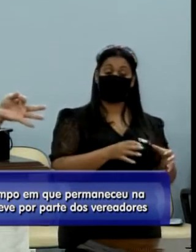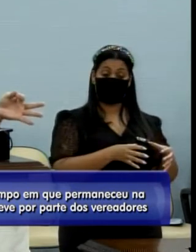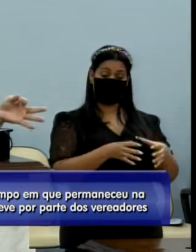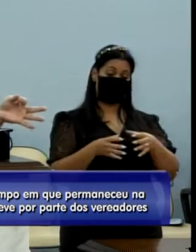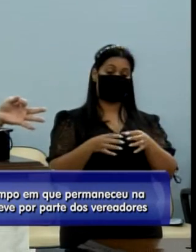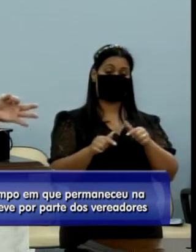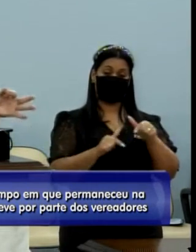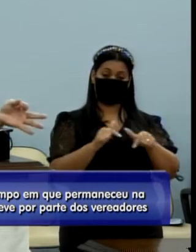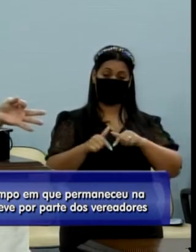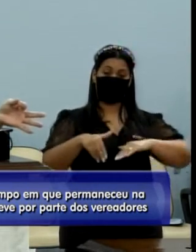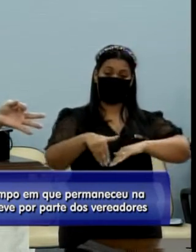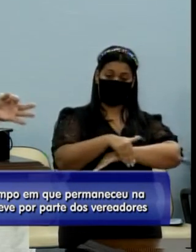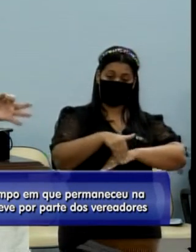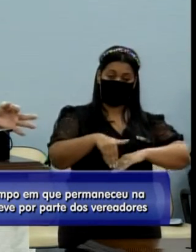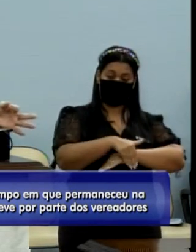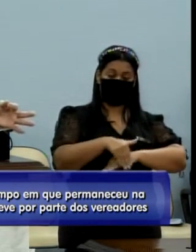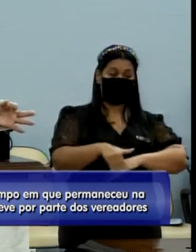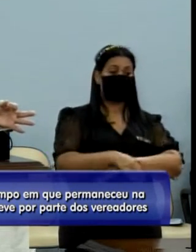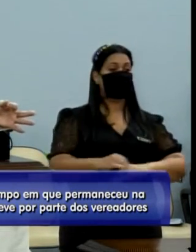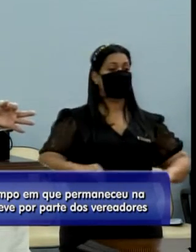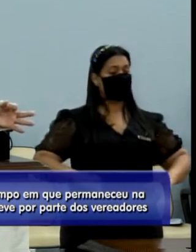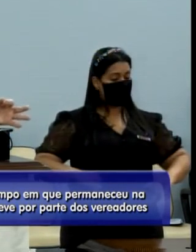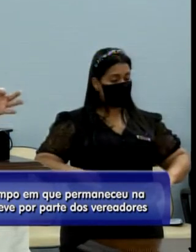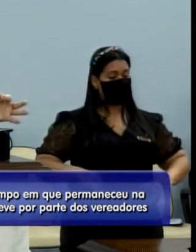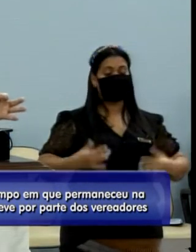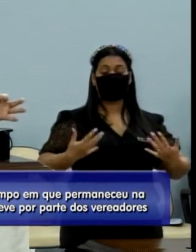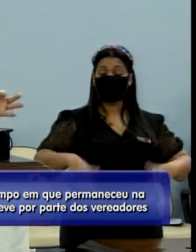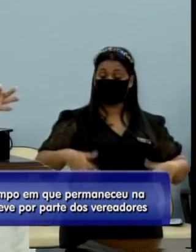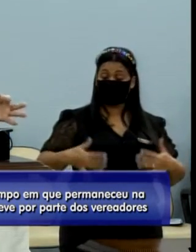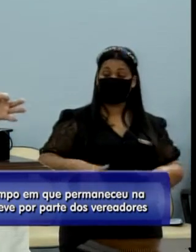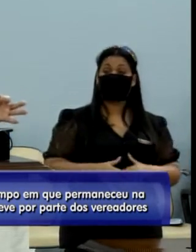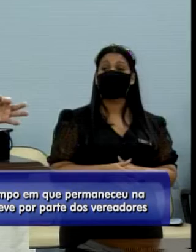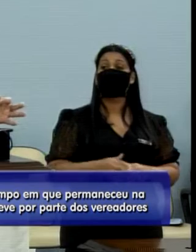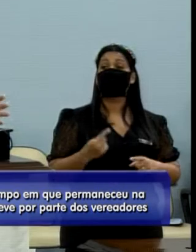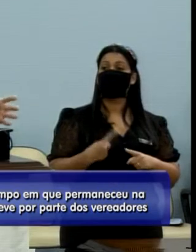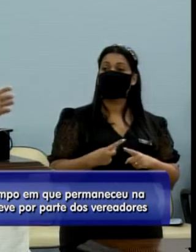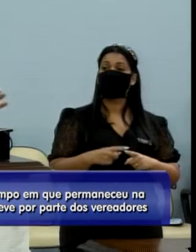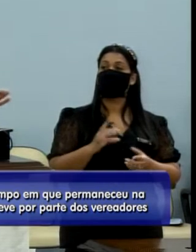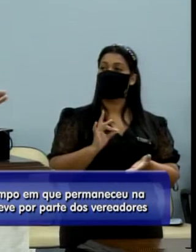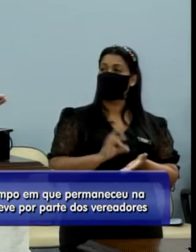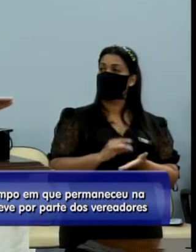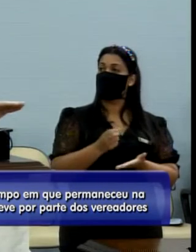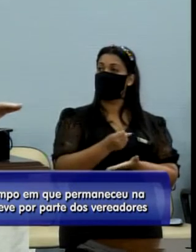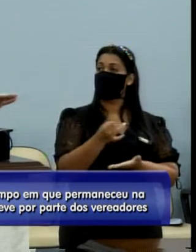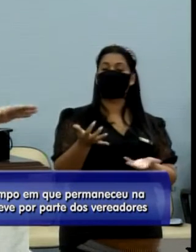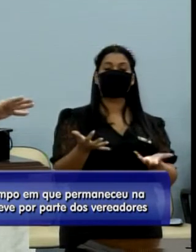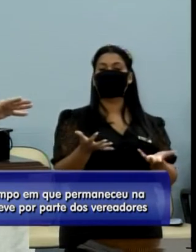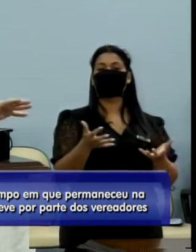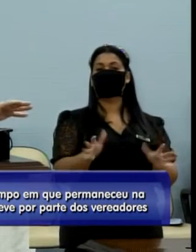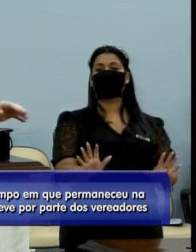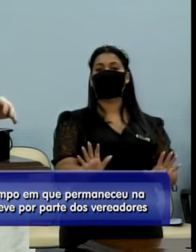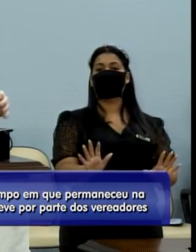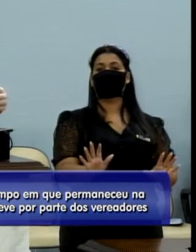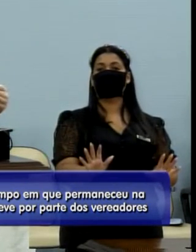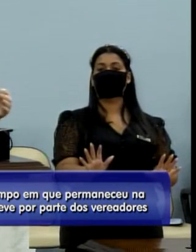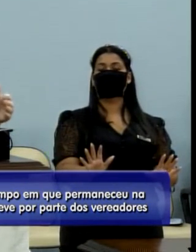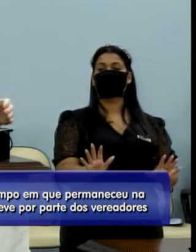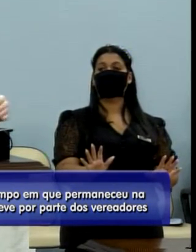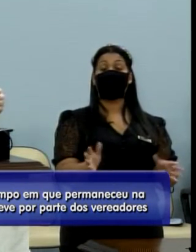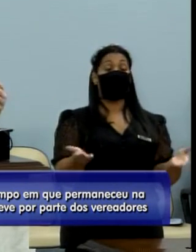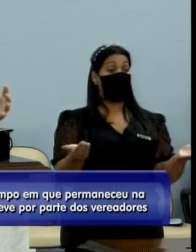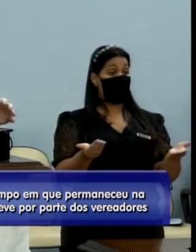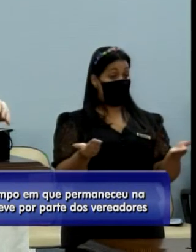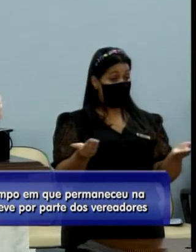equipe que trabalha na rua no consultório de rua sofre muito porque realmente tem alguns que não querem nem nem quincozes